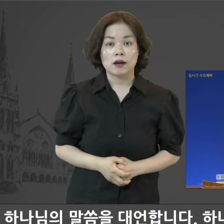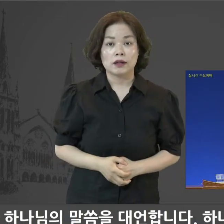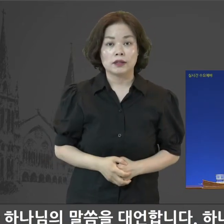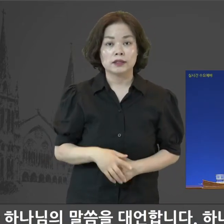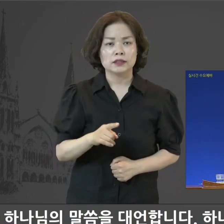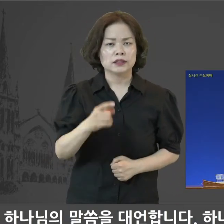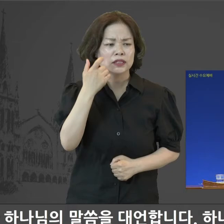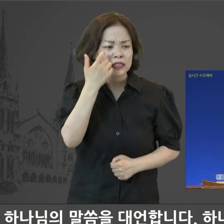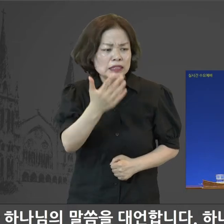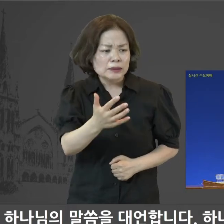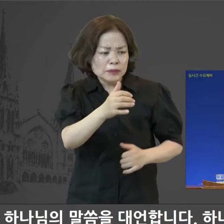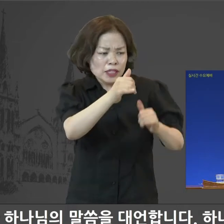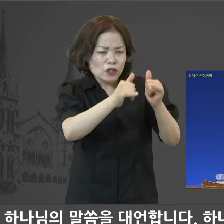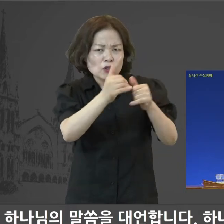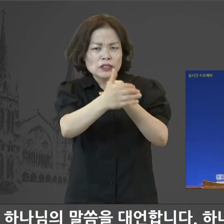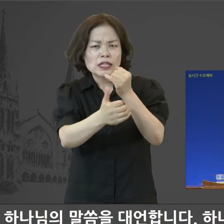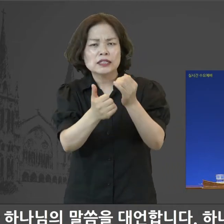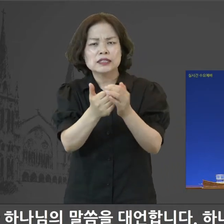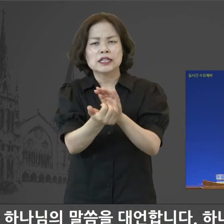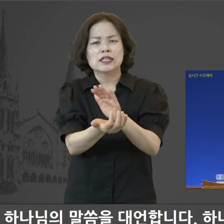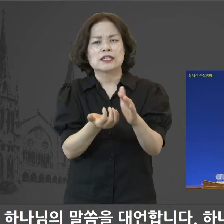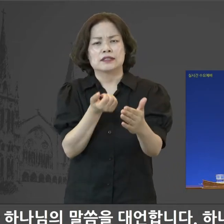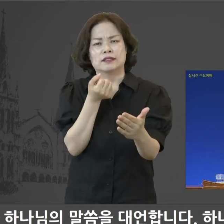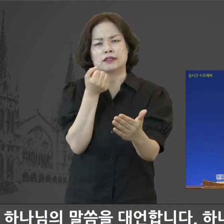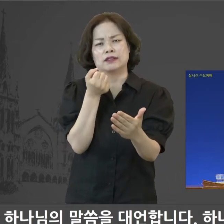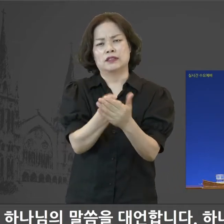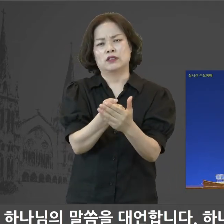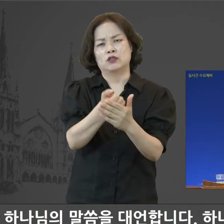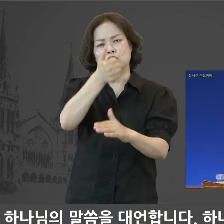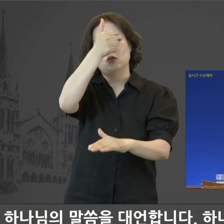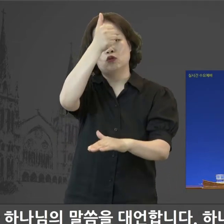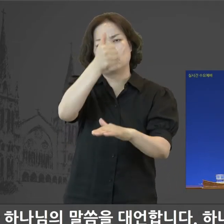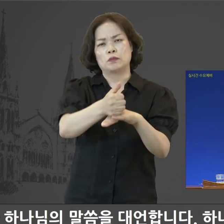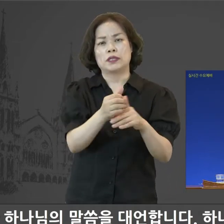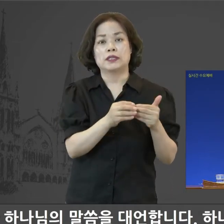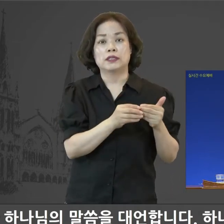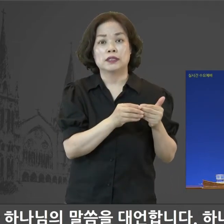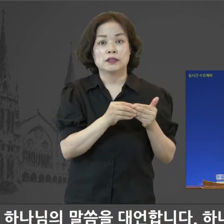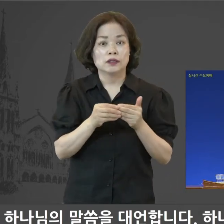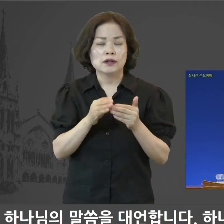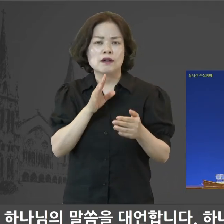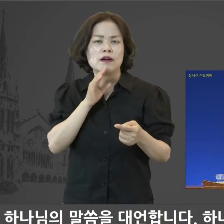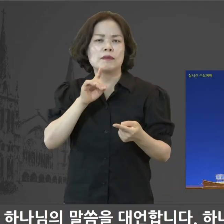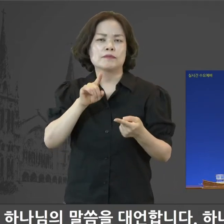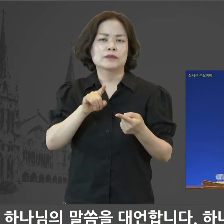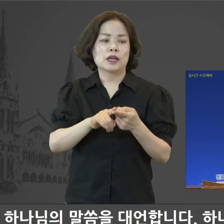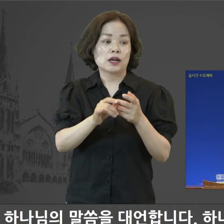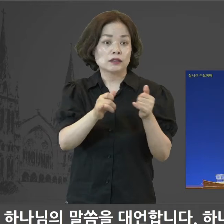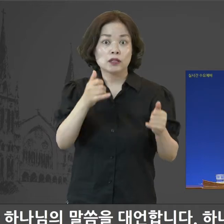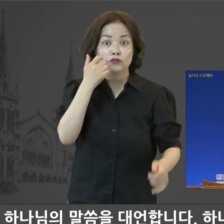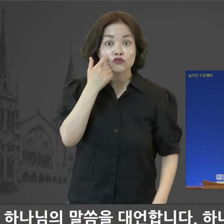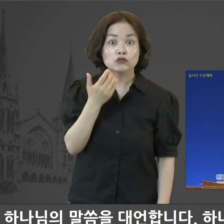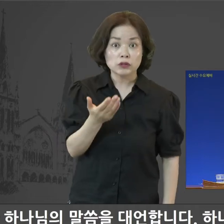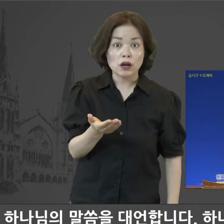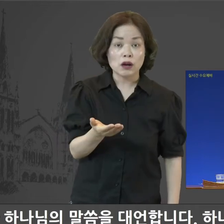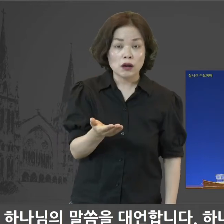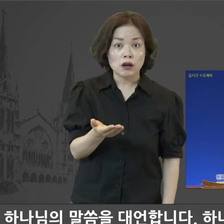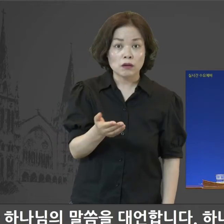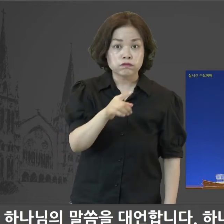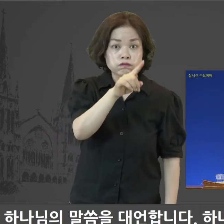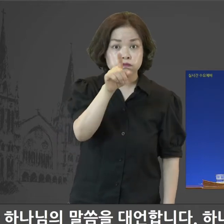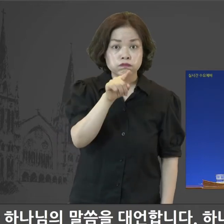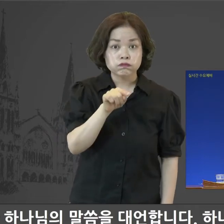이 질문은 역사를 하나님의 이 예정된 종말로 이끌어 가기에 합당한 자가 누구냐라는